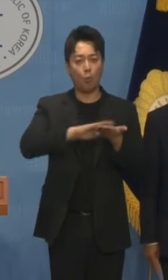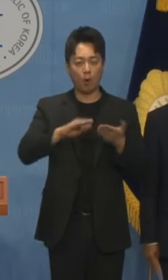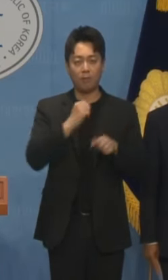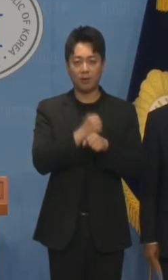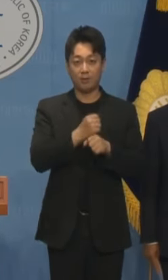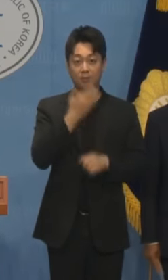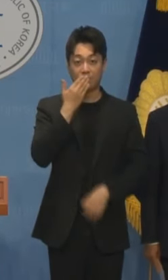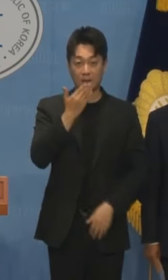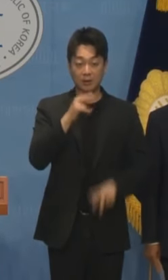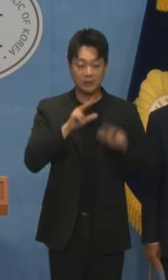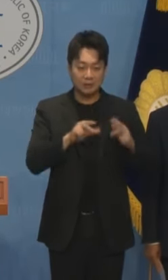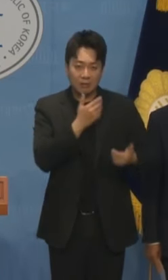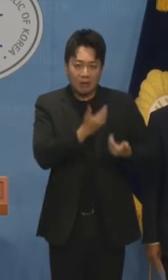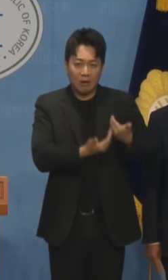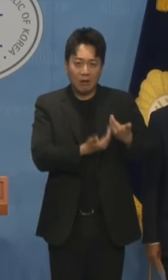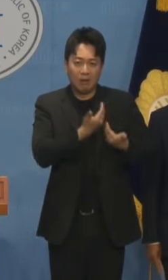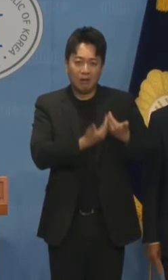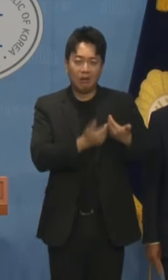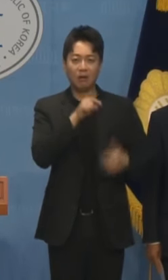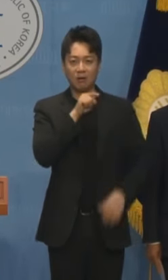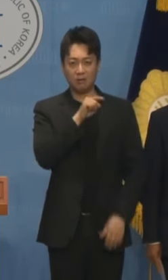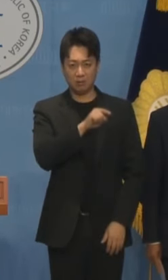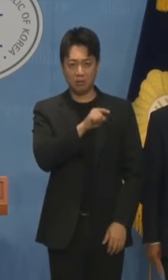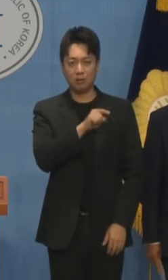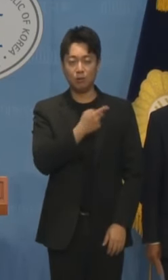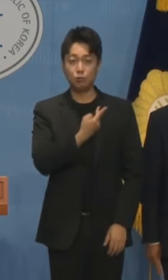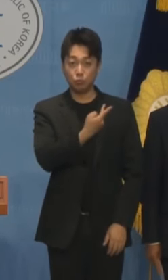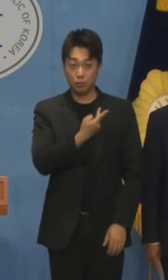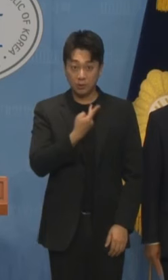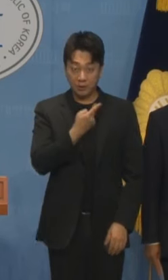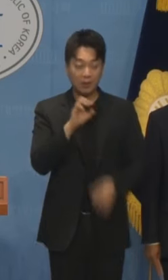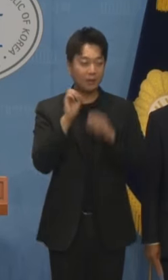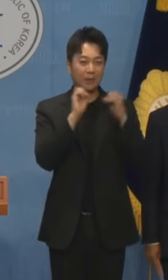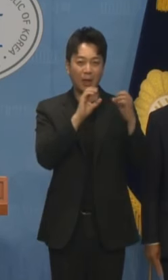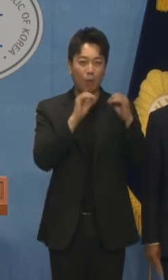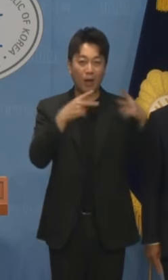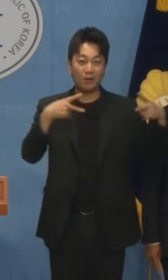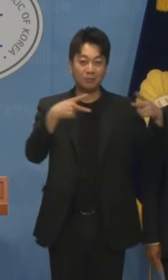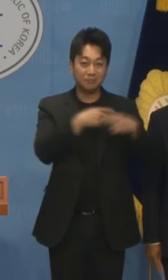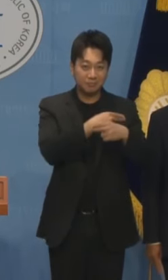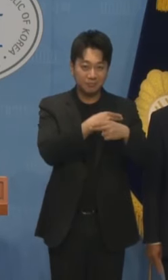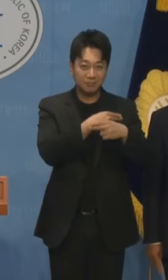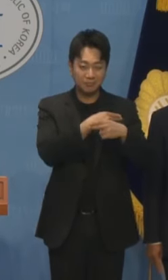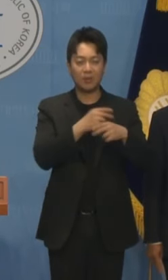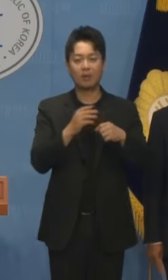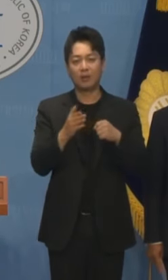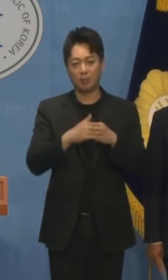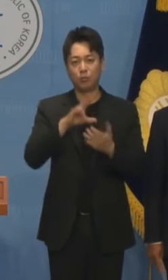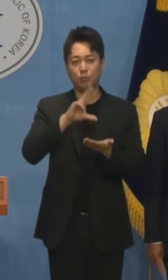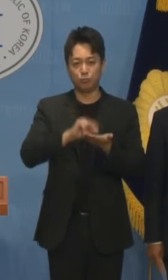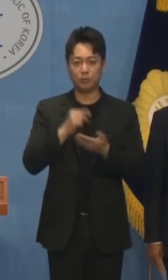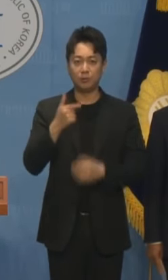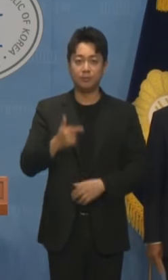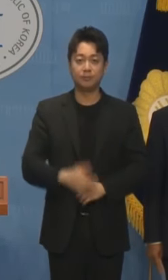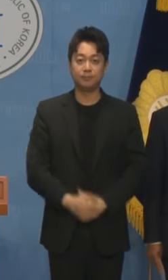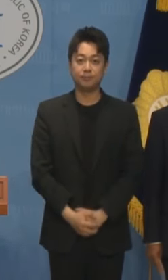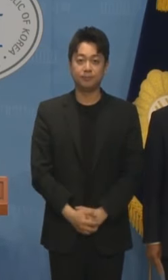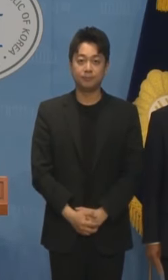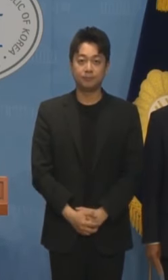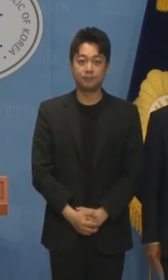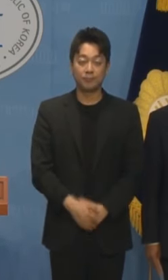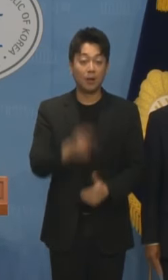월판 같은 남북 관계는 대화 중단과 관계 단절에서 비롯되고 있습니다 한반도의